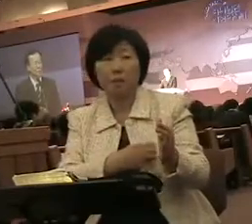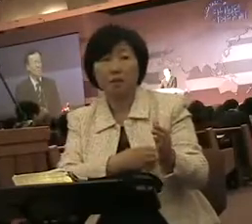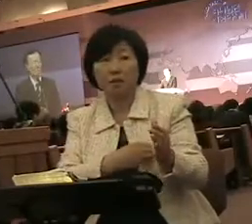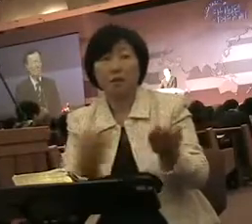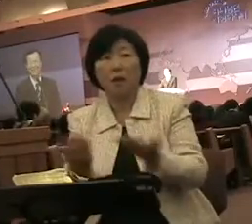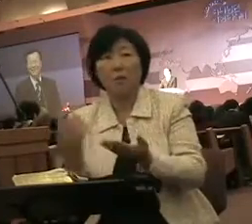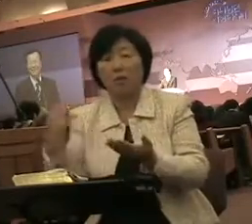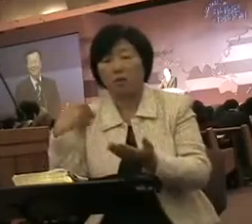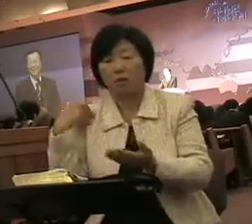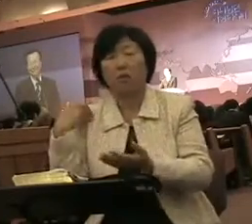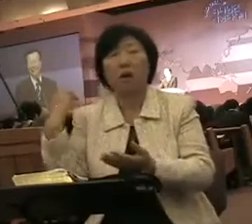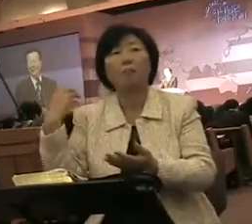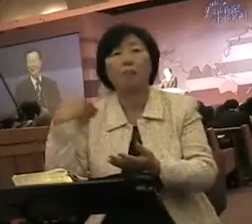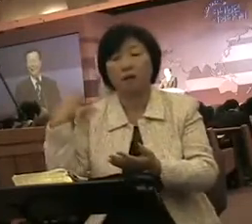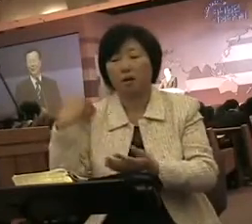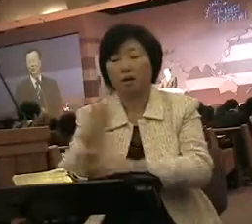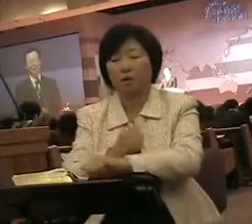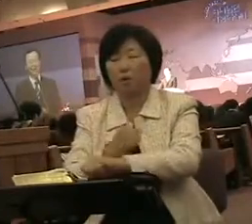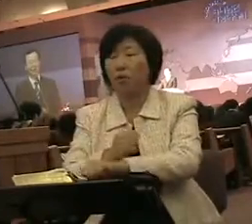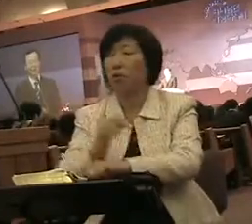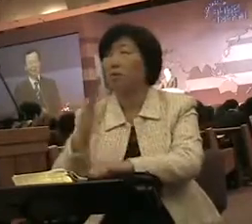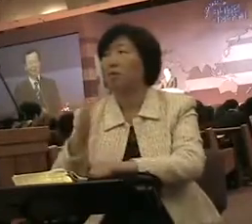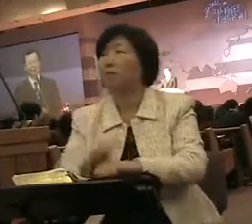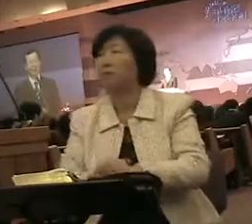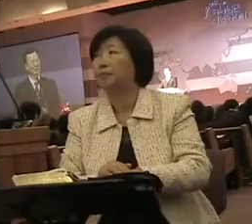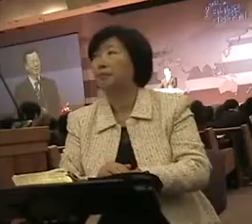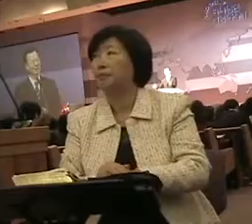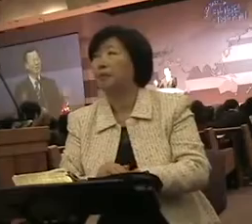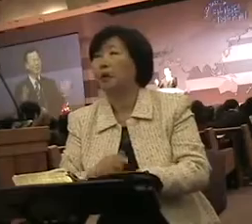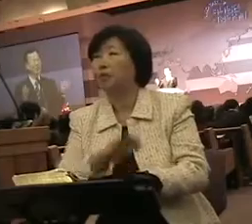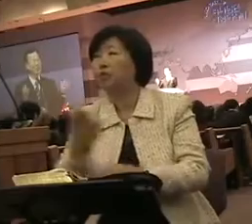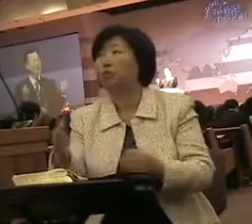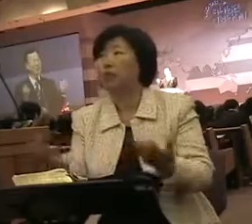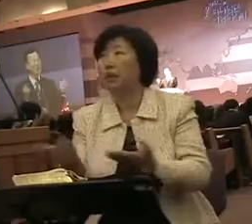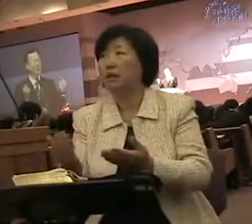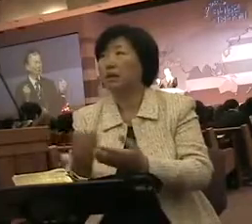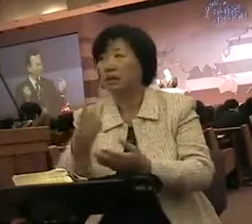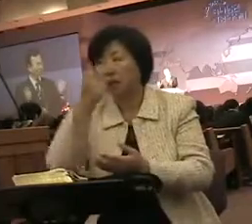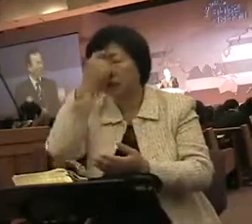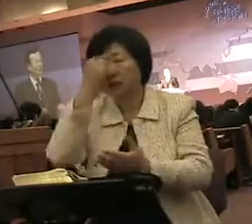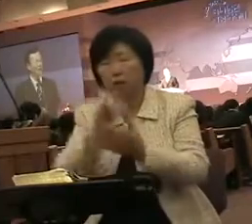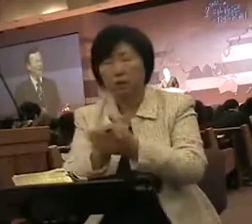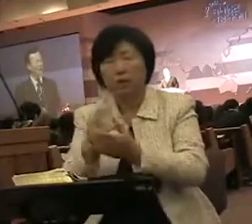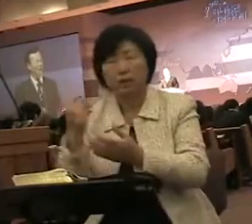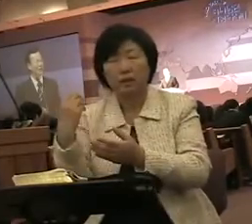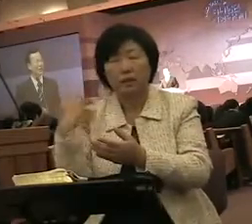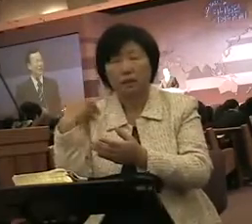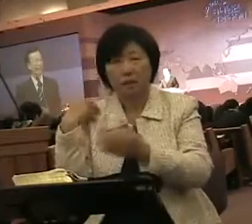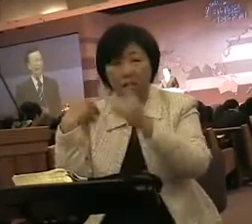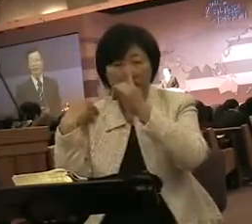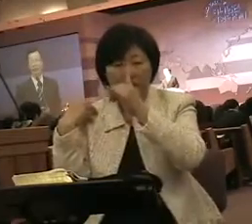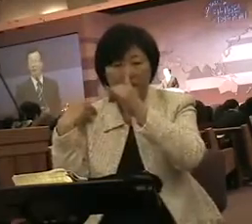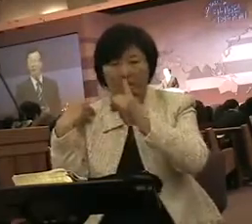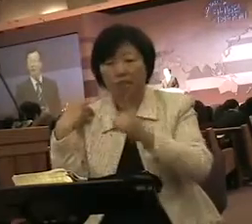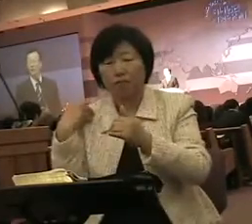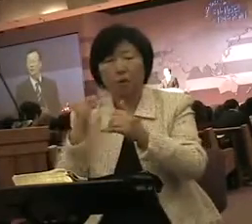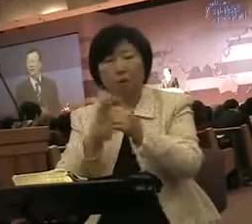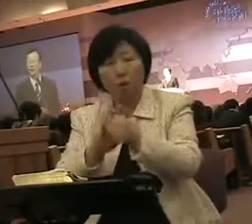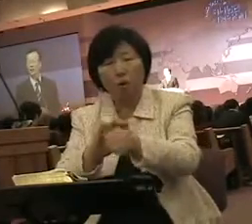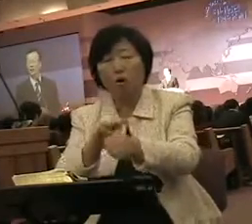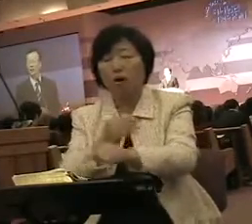됩니다. 우리의 사역이라는 건 잊지 말고 여러분 기도하실 책임이 있습니다.